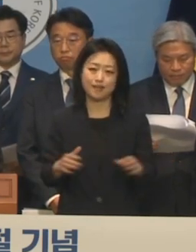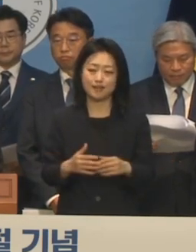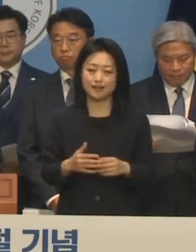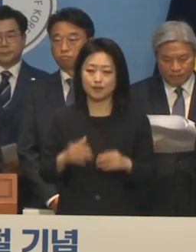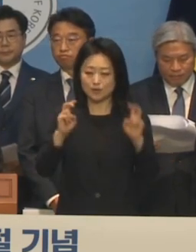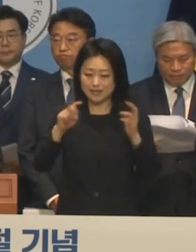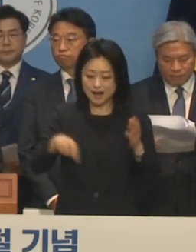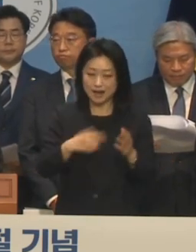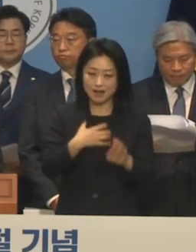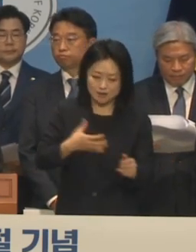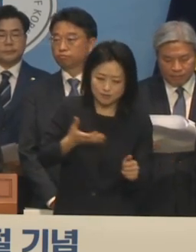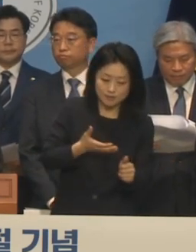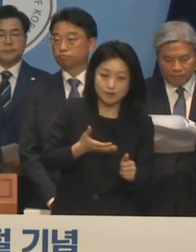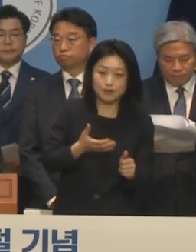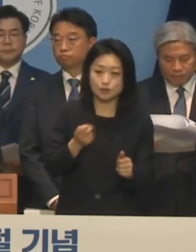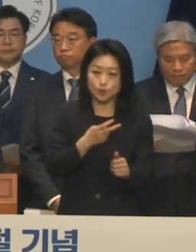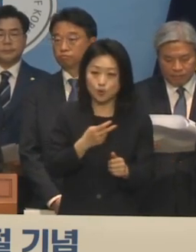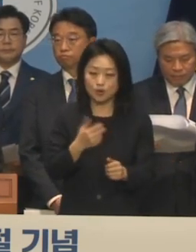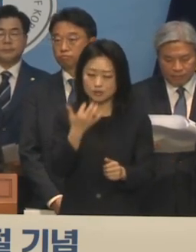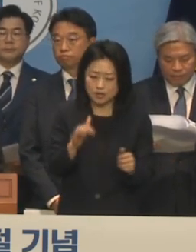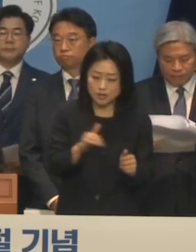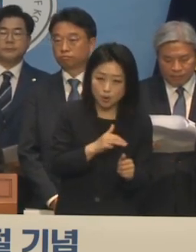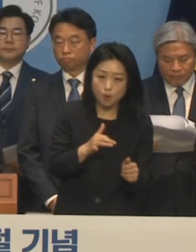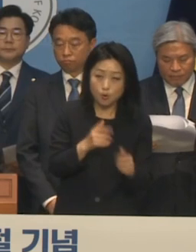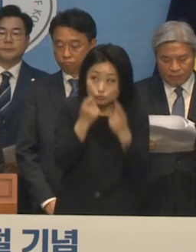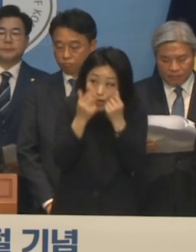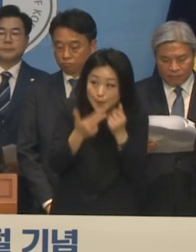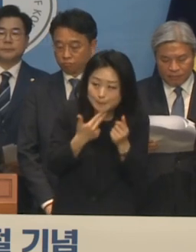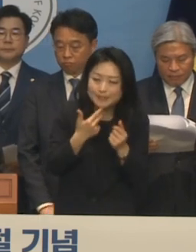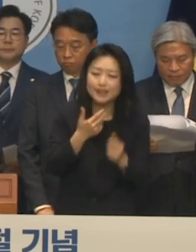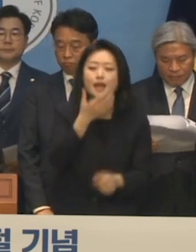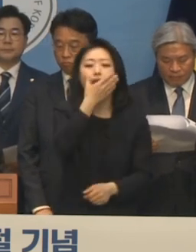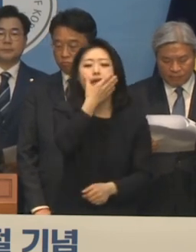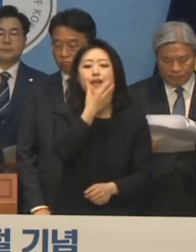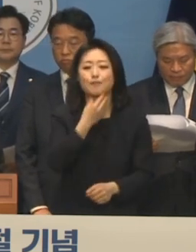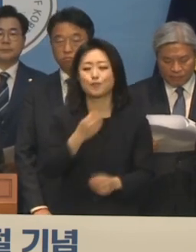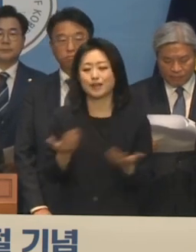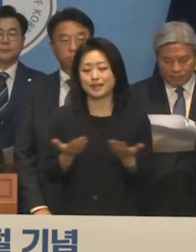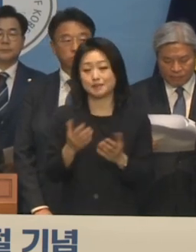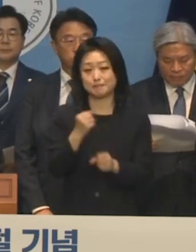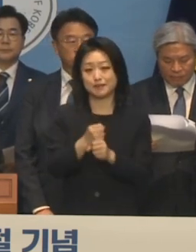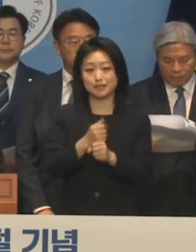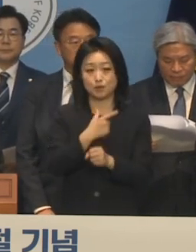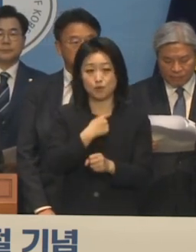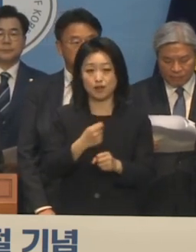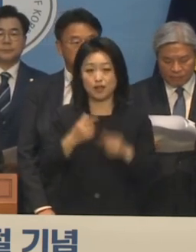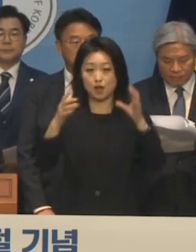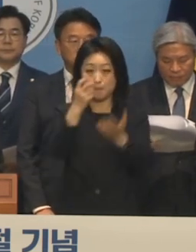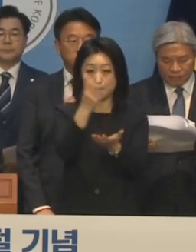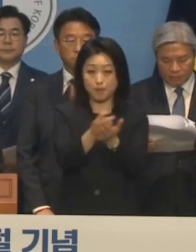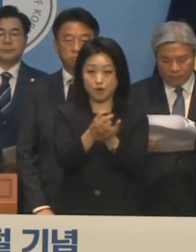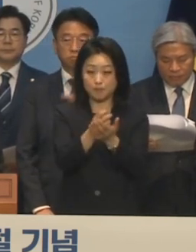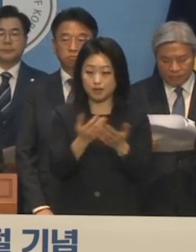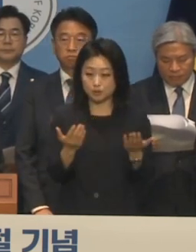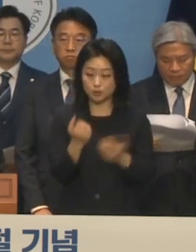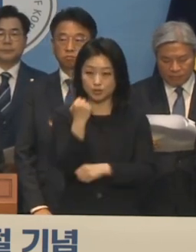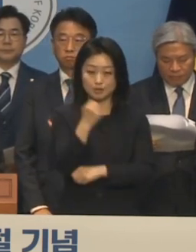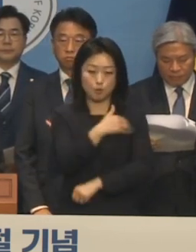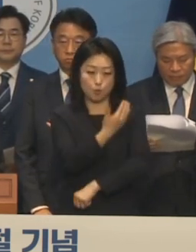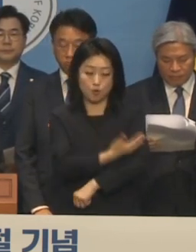성희롱, 공짜노동, 눈치 야근 없는 행복한 직장 만들기, 헌법상 노동기본권의 실질적